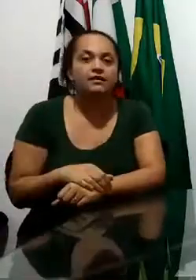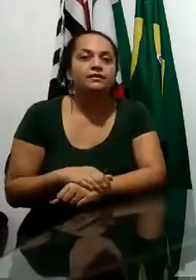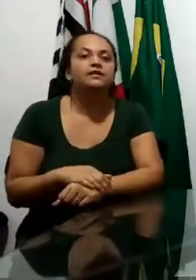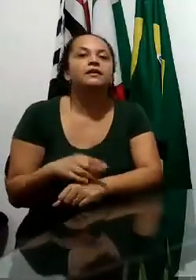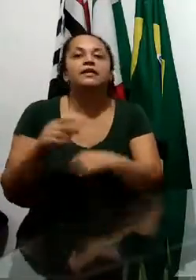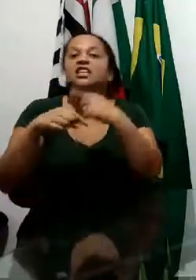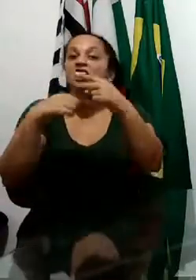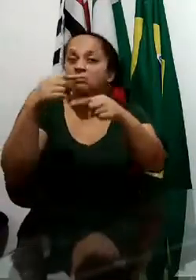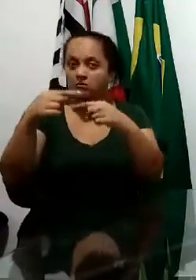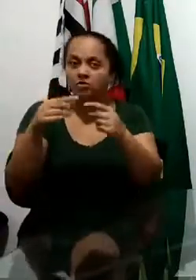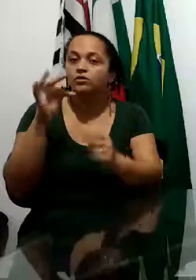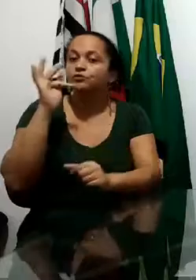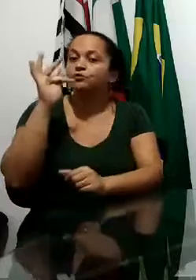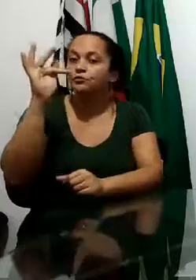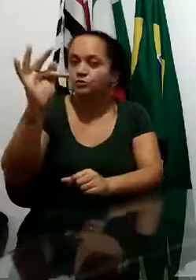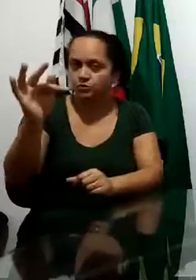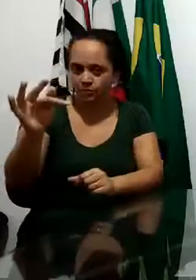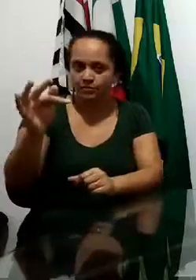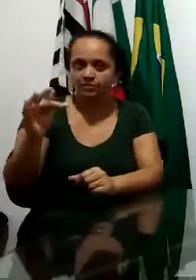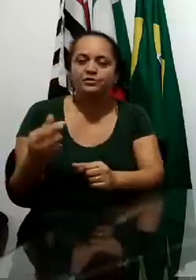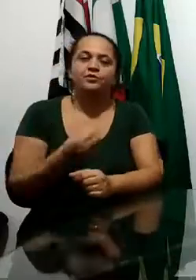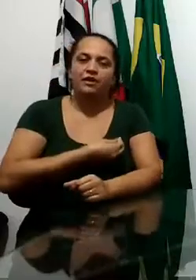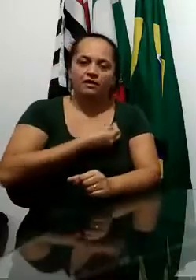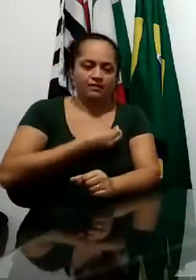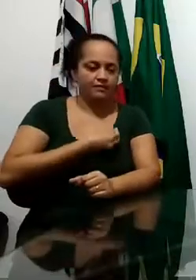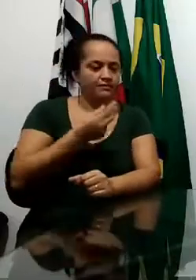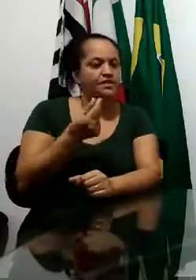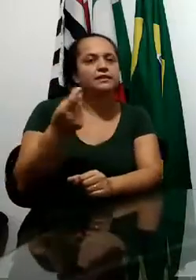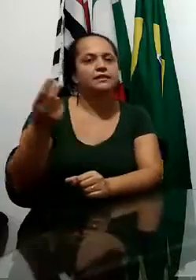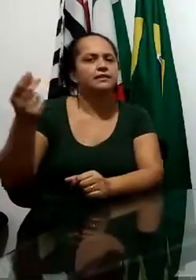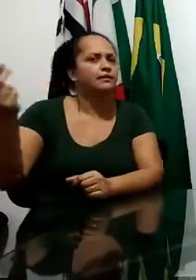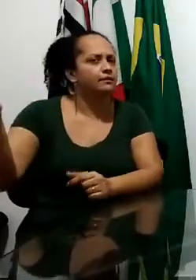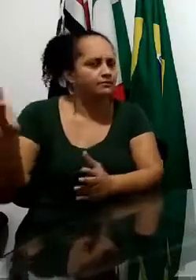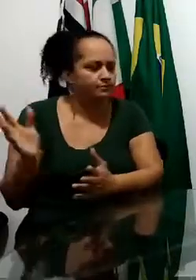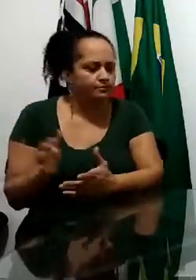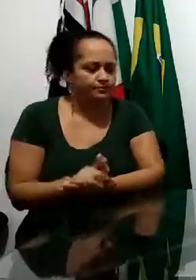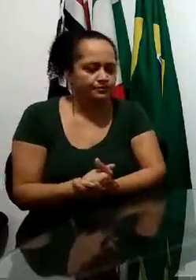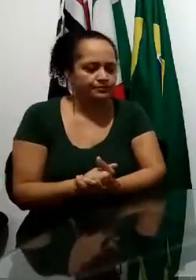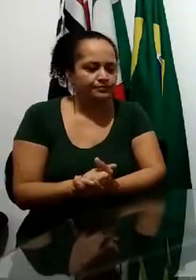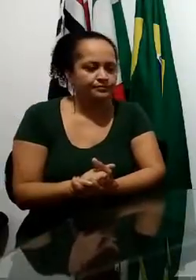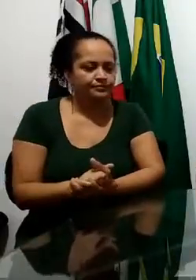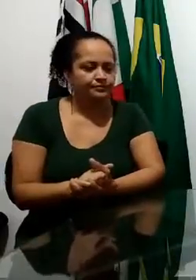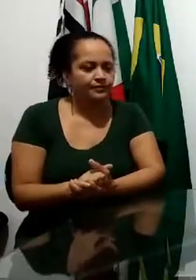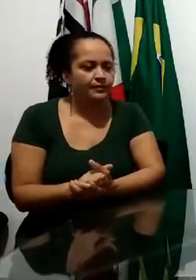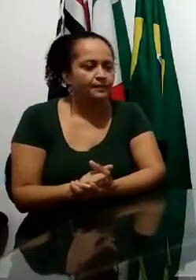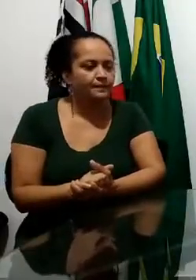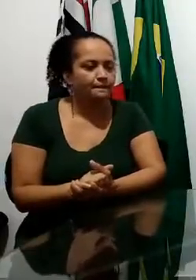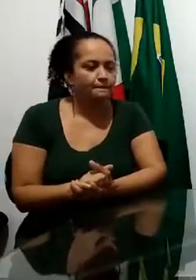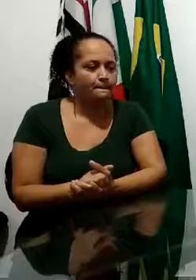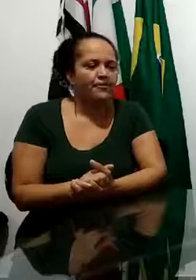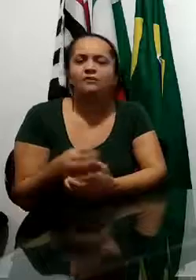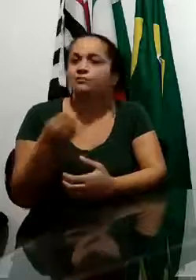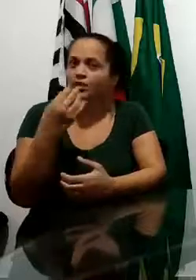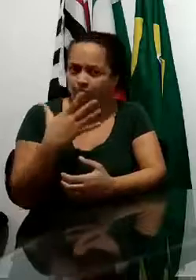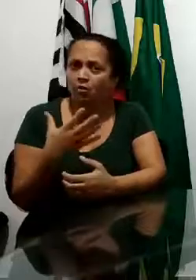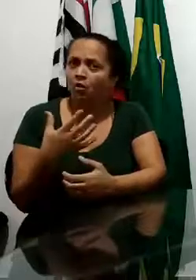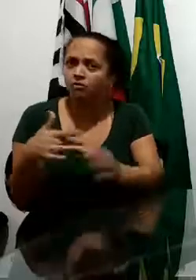vir a vida eterna. Que coisa maravilhosa, né? Veja bem, Jesus deixa claro